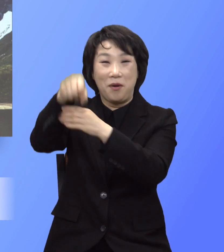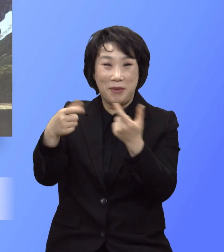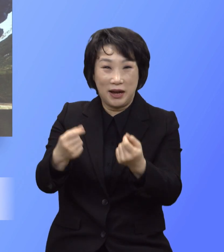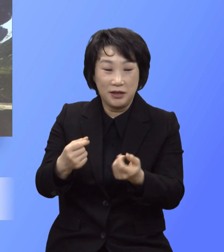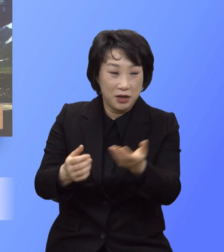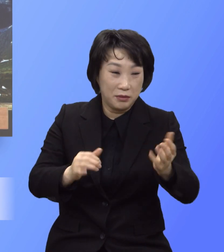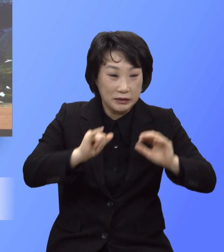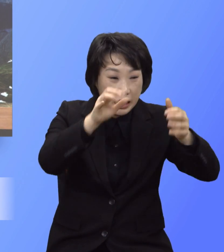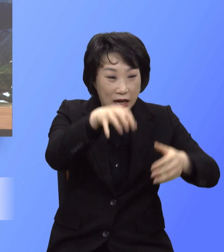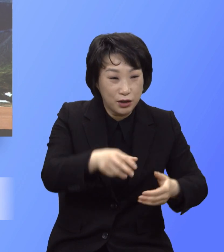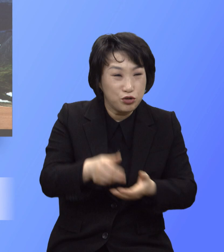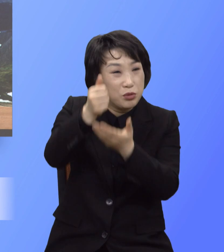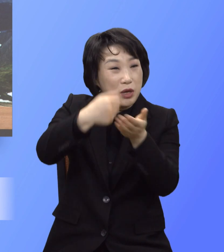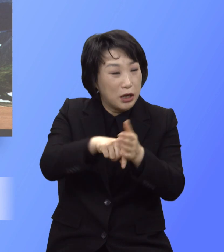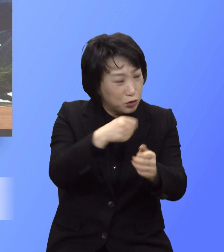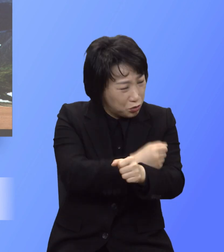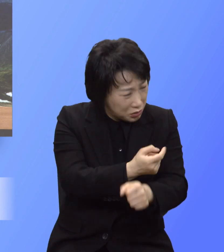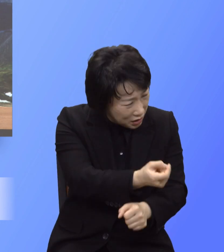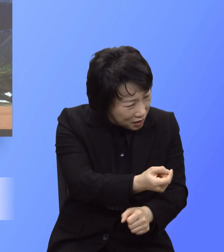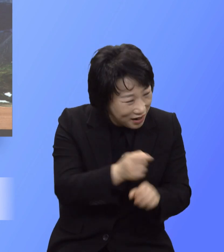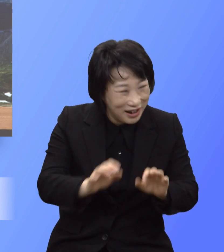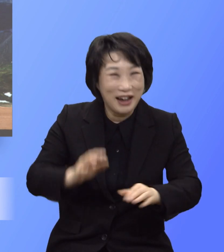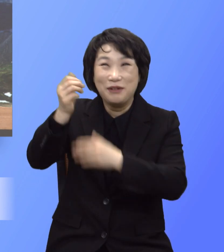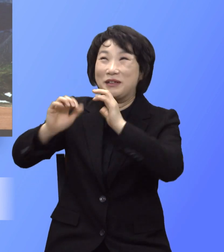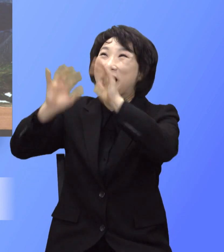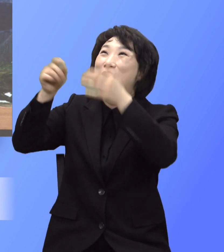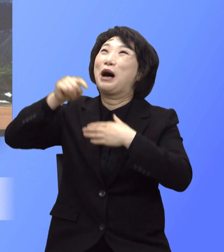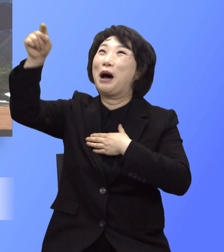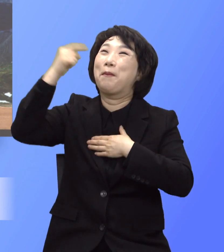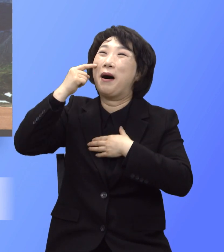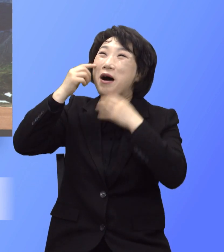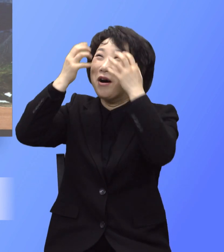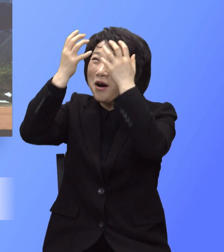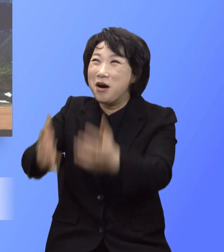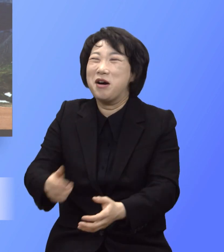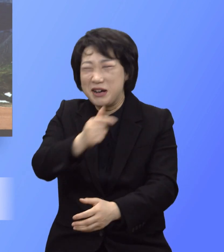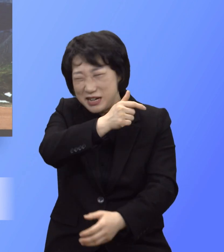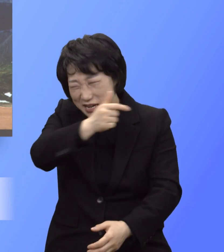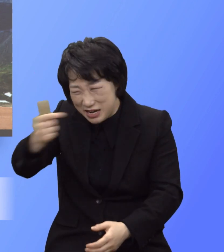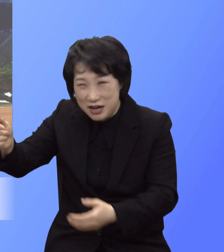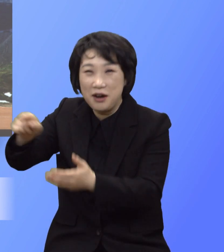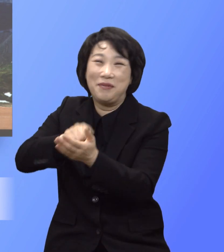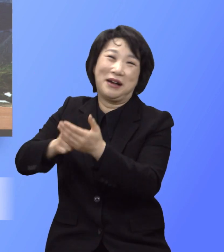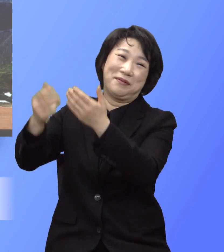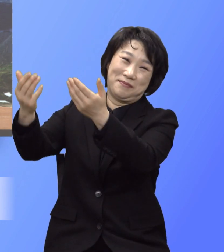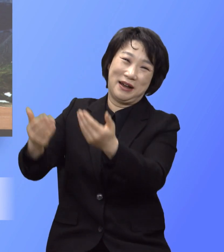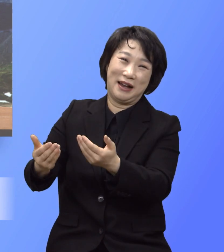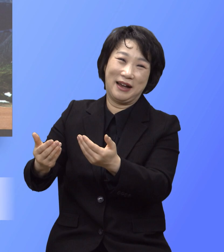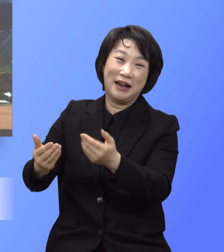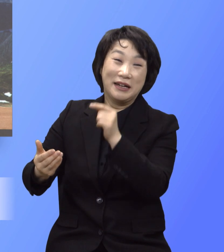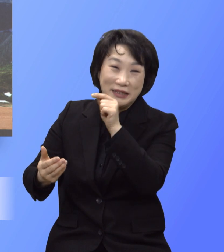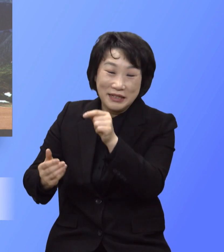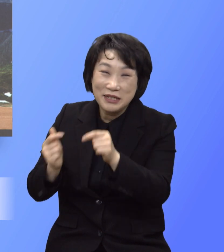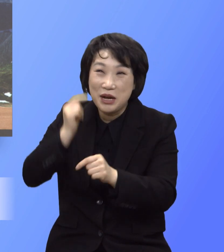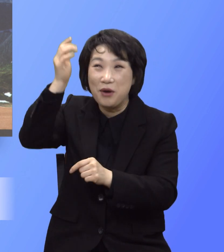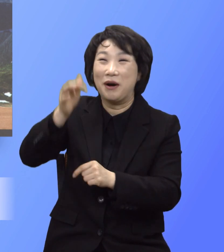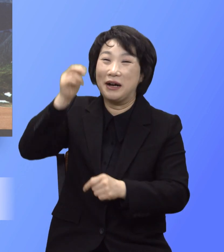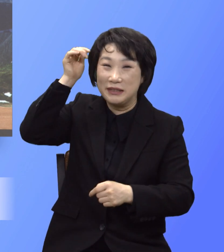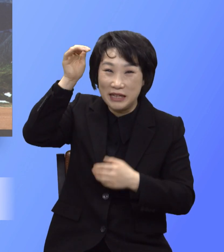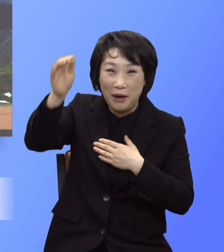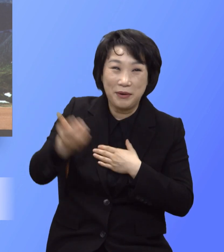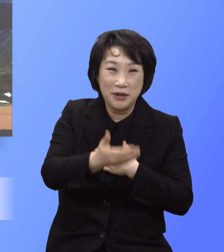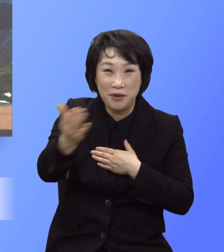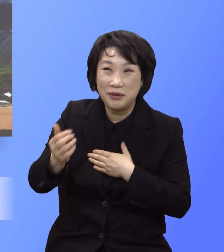적음과 같으나 하늘에 가서는 어마어마한 것으로 넘쳐난다는 것입니다. 그 영광을 바라보고